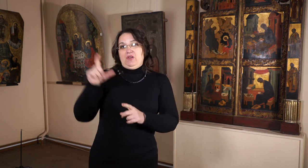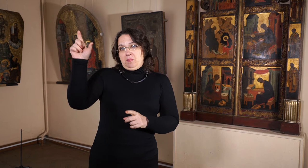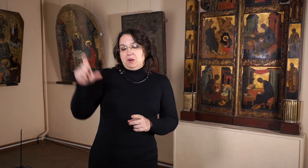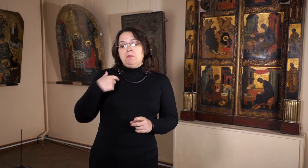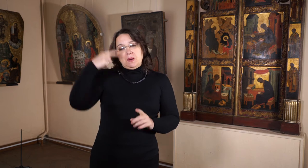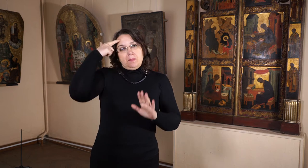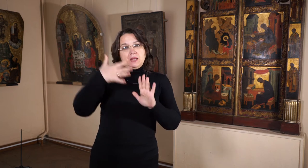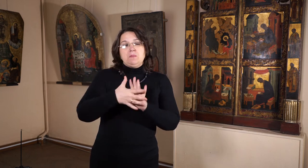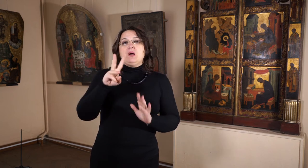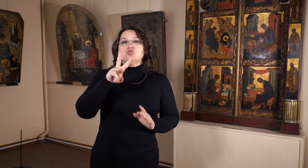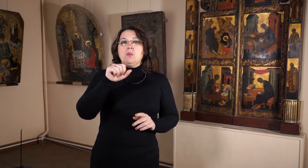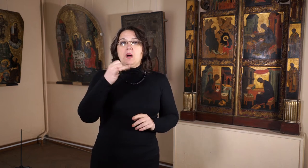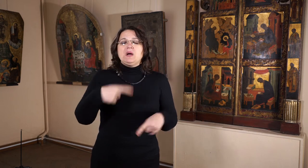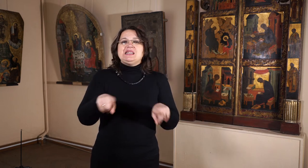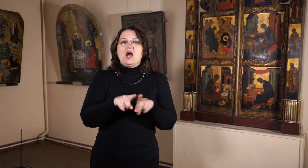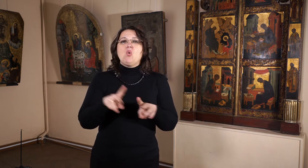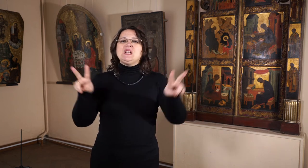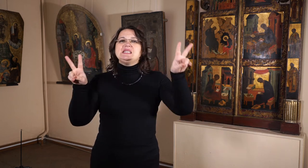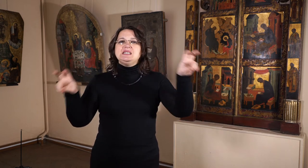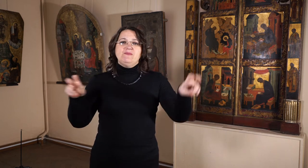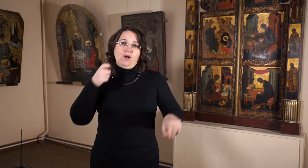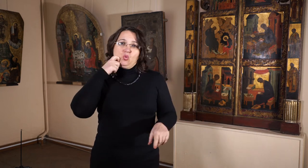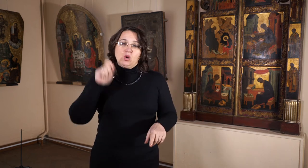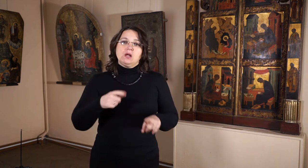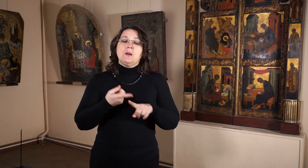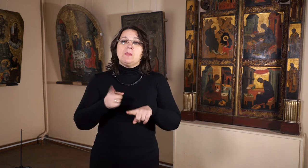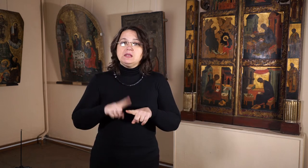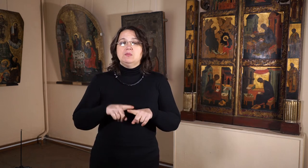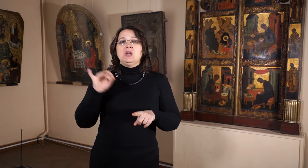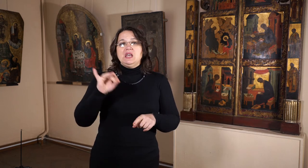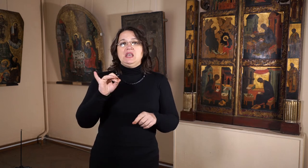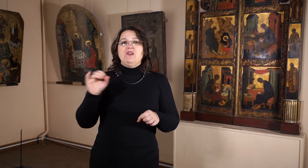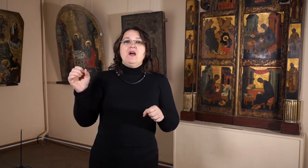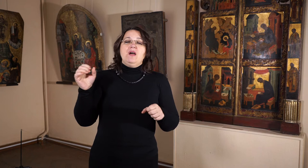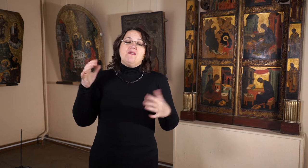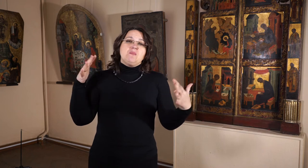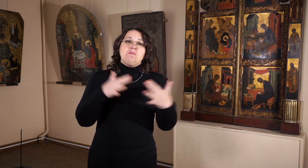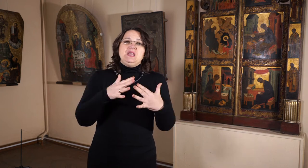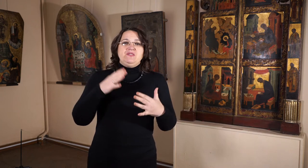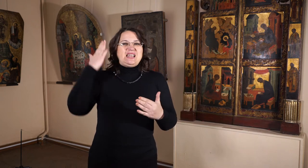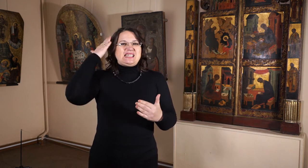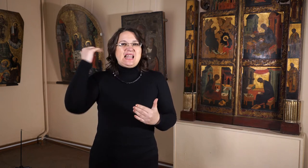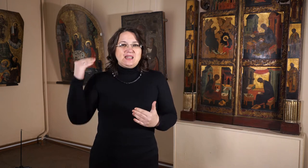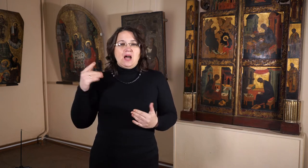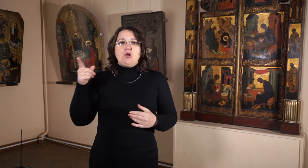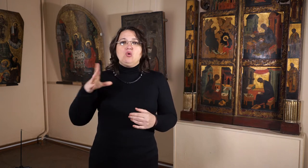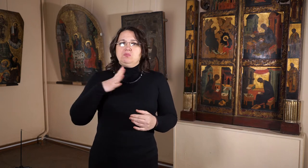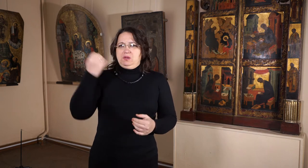персонажа, мы понимаем, что Мамай – это такой символ Украины, потому что и в битве с татарами он был весьма